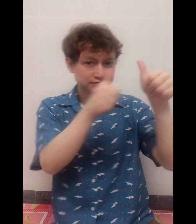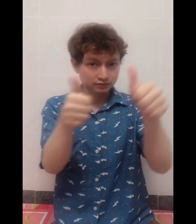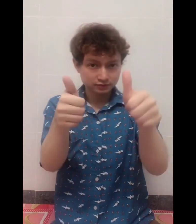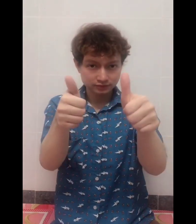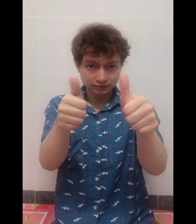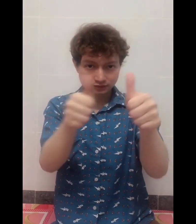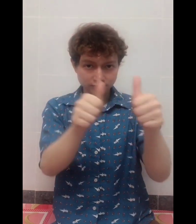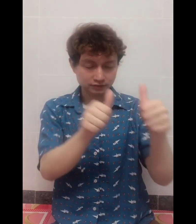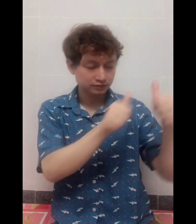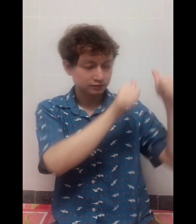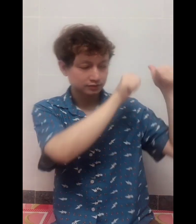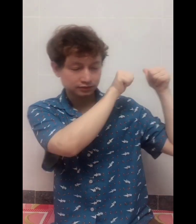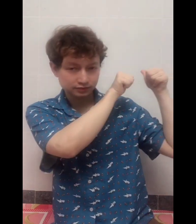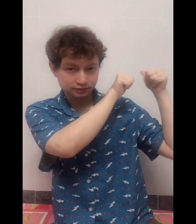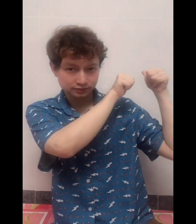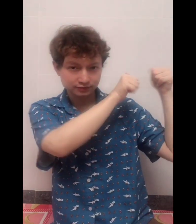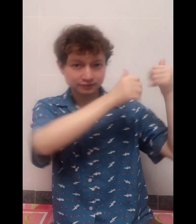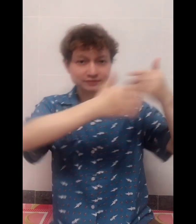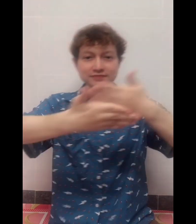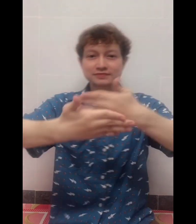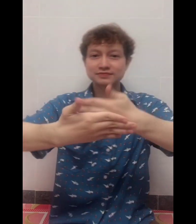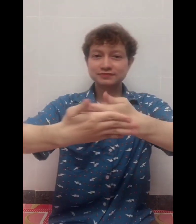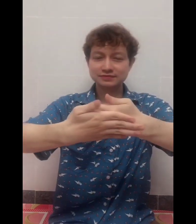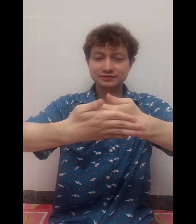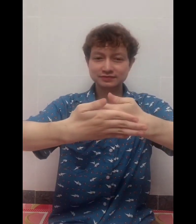các bạn giơ hai ngón cái ra đằng sau.